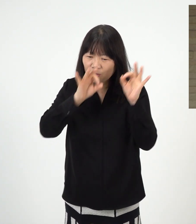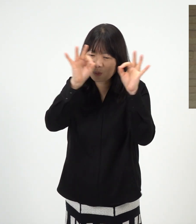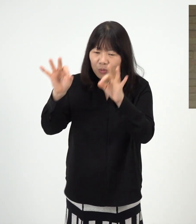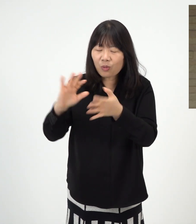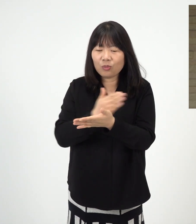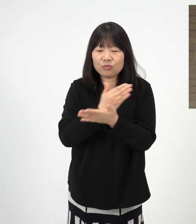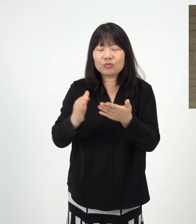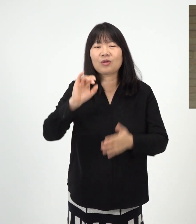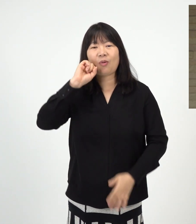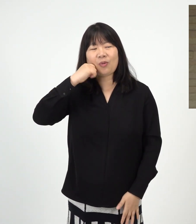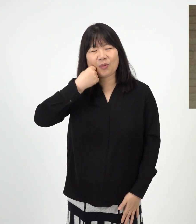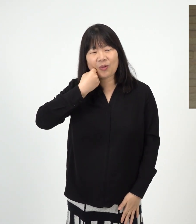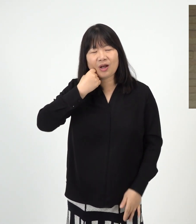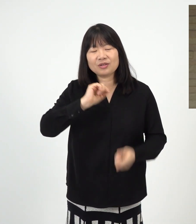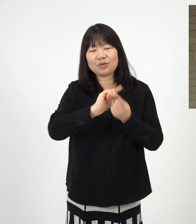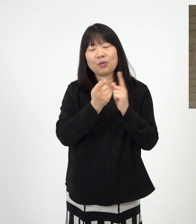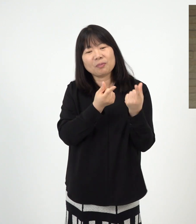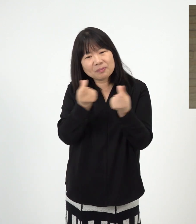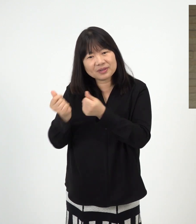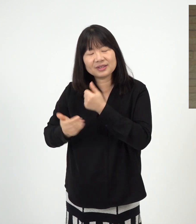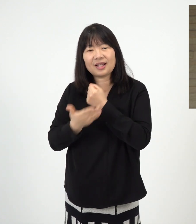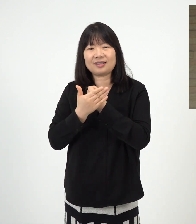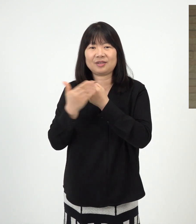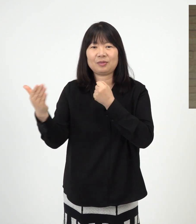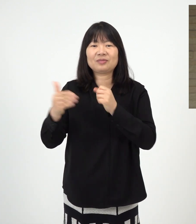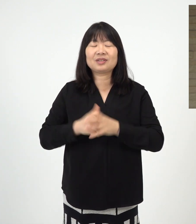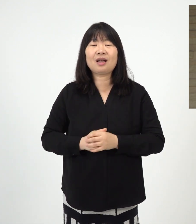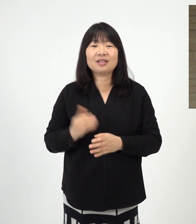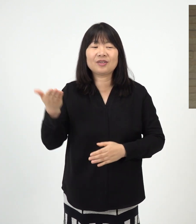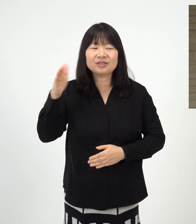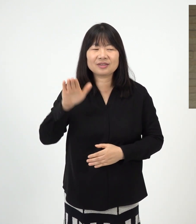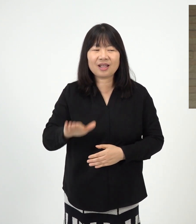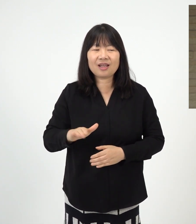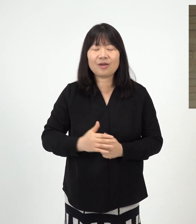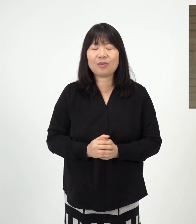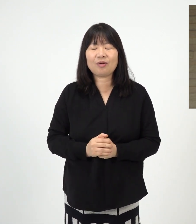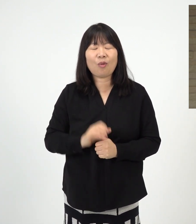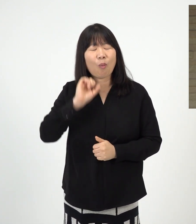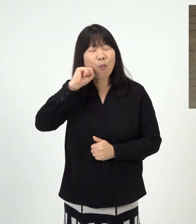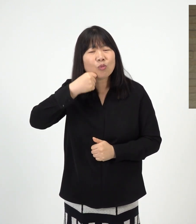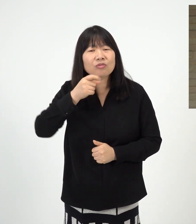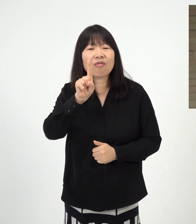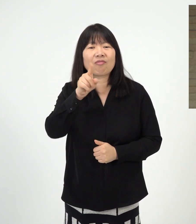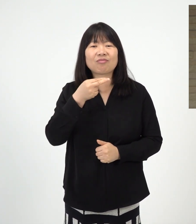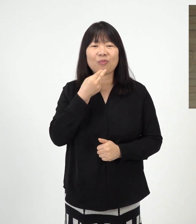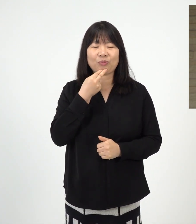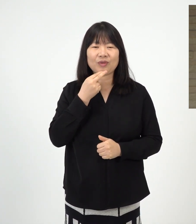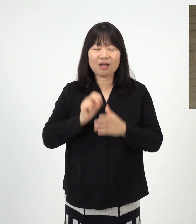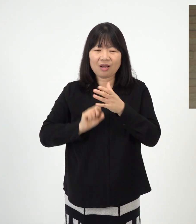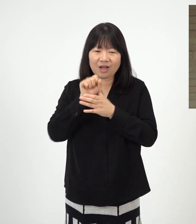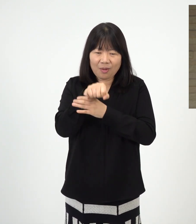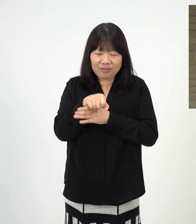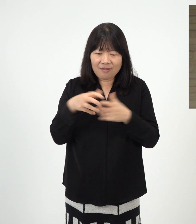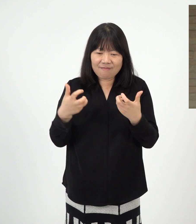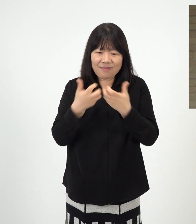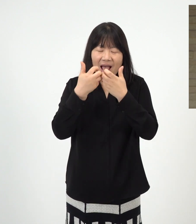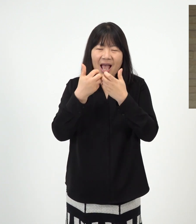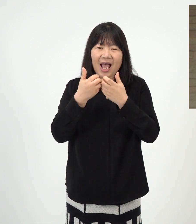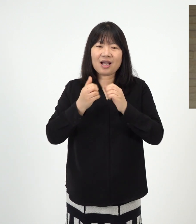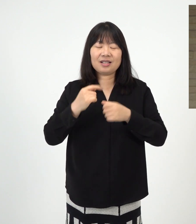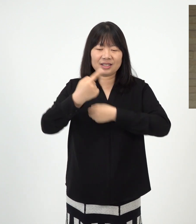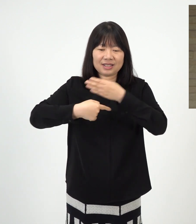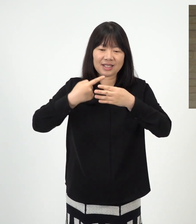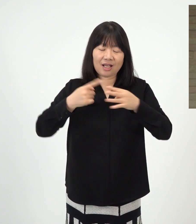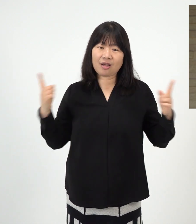어렵대요. 서로 비슷해가지고. 그런데 어려울 거 없어요. 열매가 맺힐 계절이